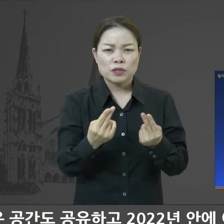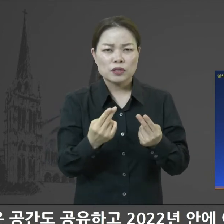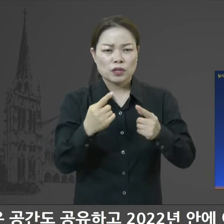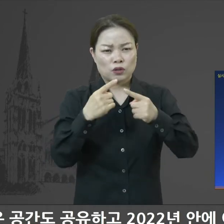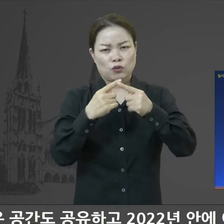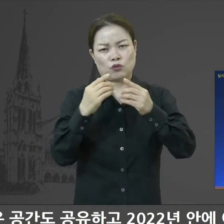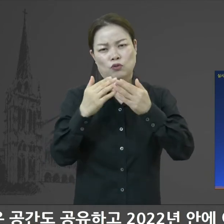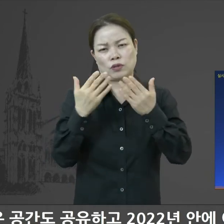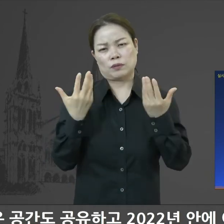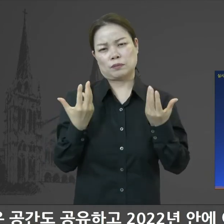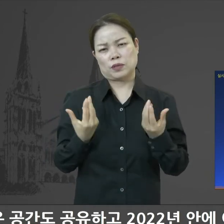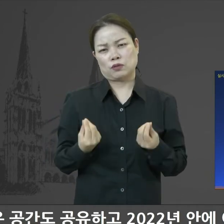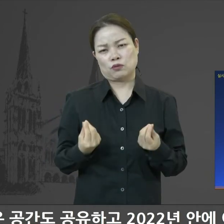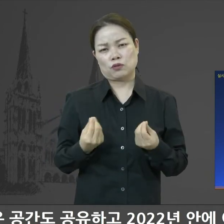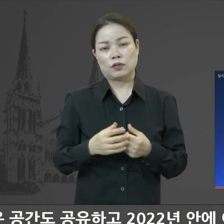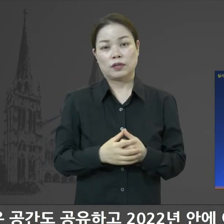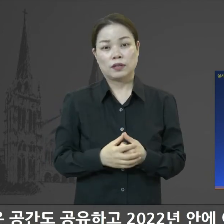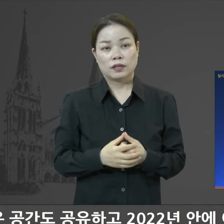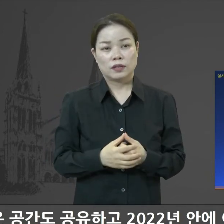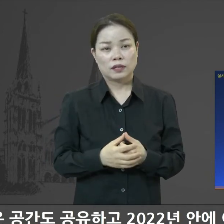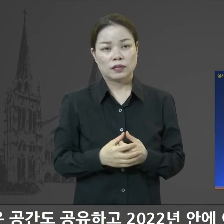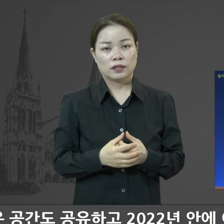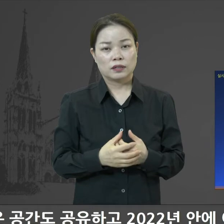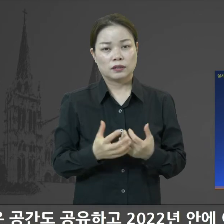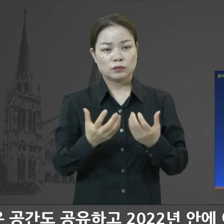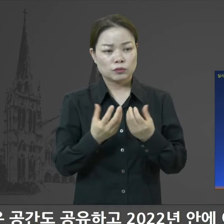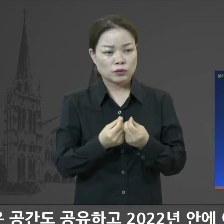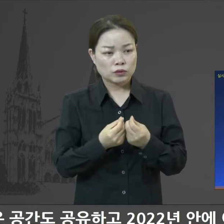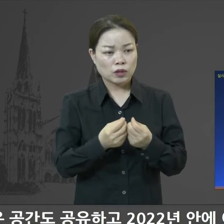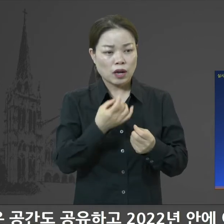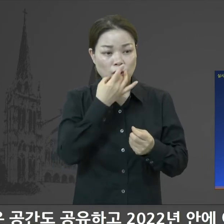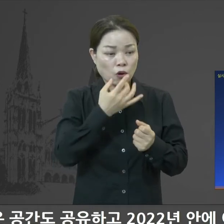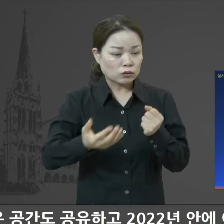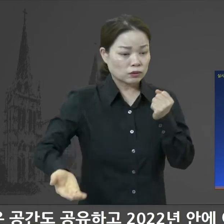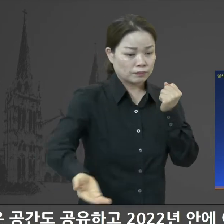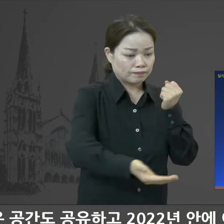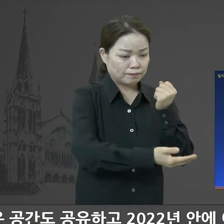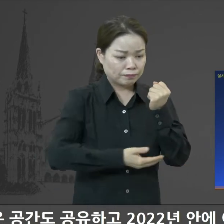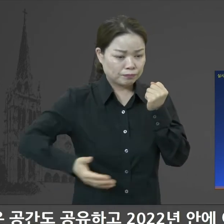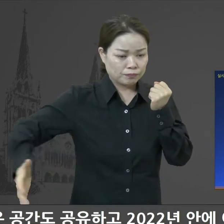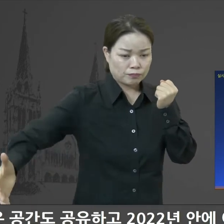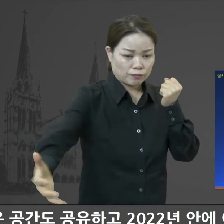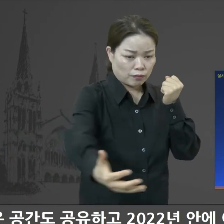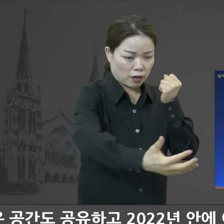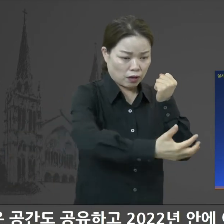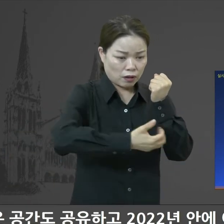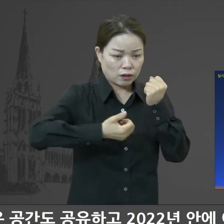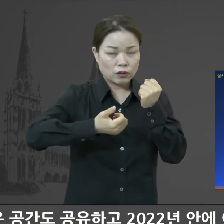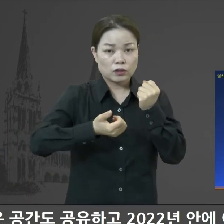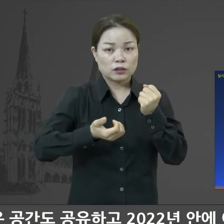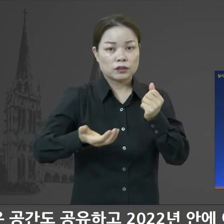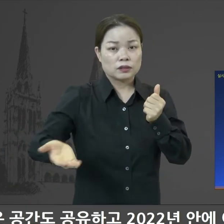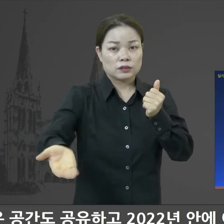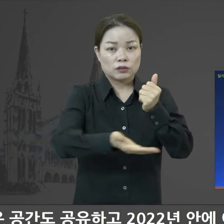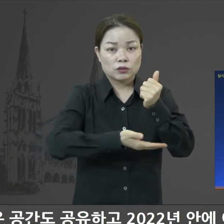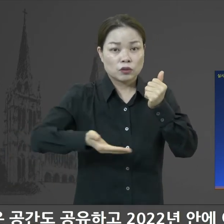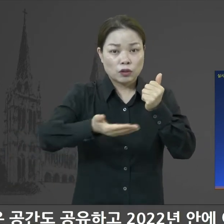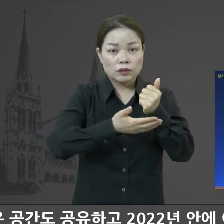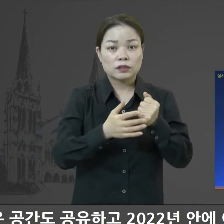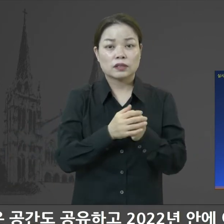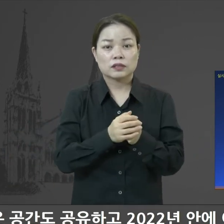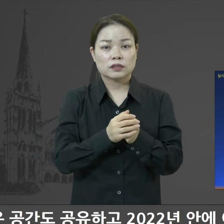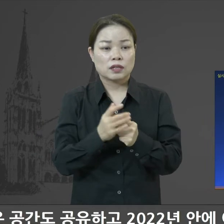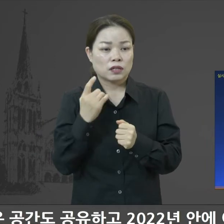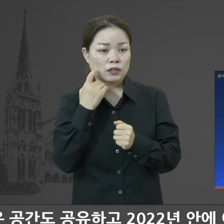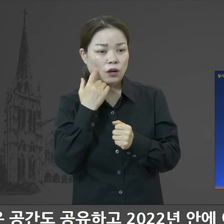겨에 비유합니다. 곡식을 수확하면 수확된 알곡은 준비된 곡간, 영광스러운